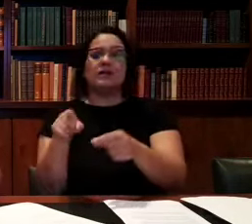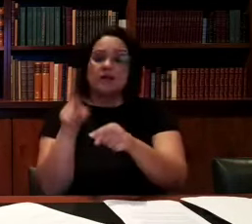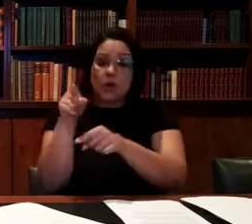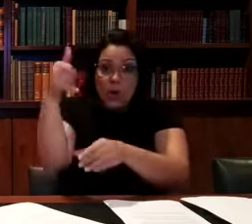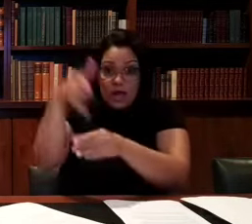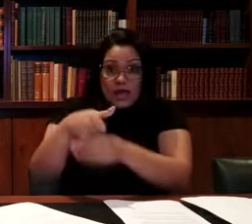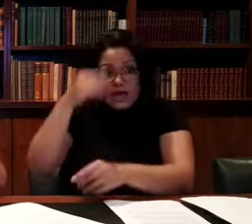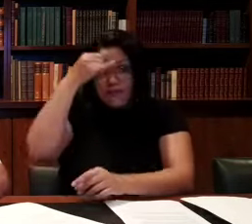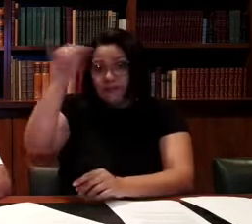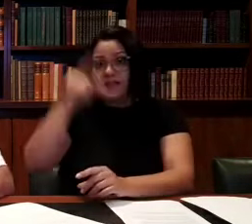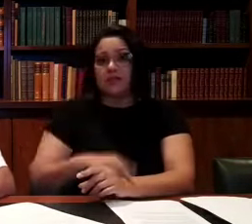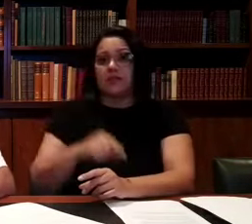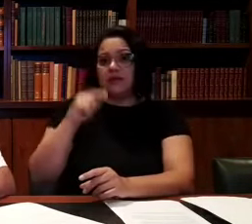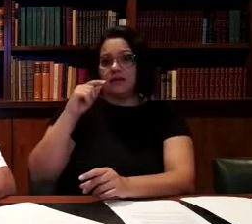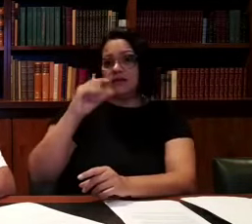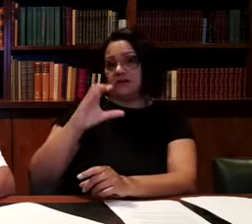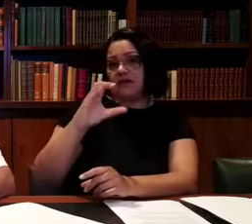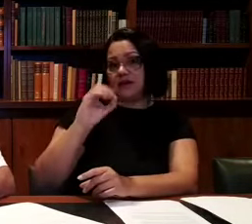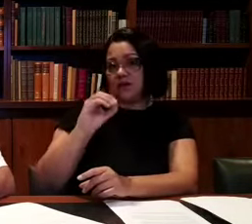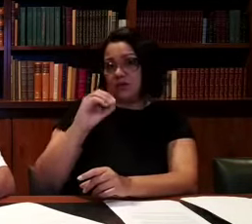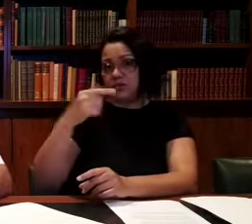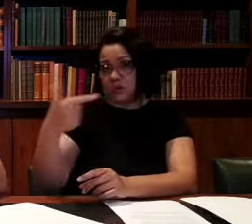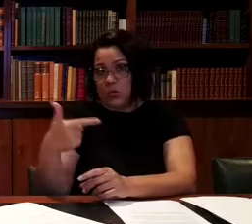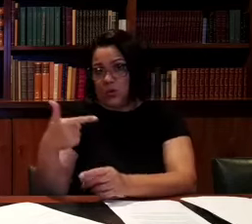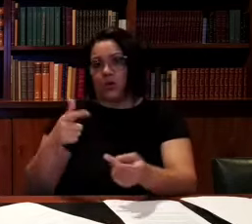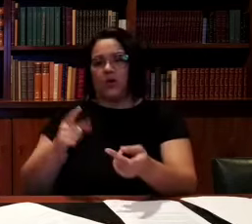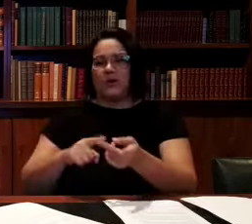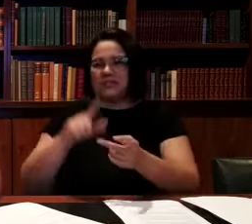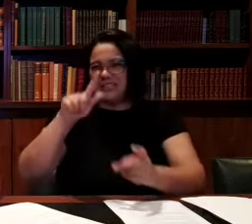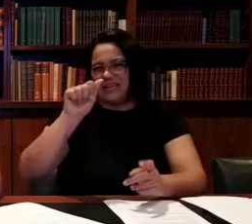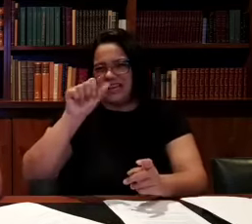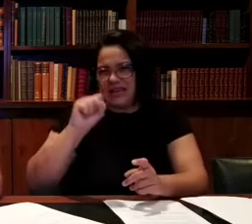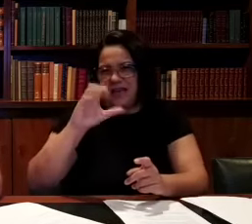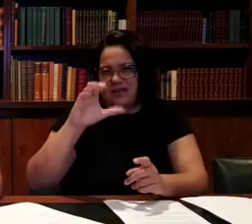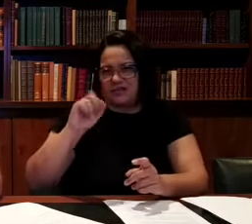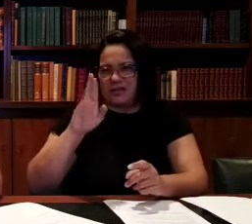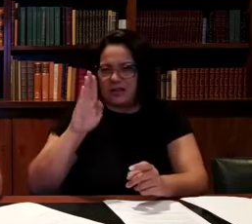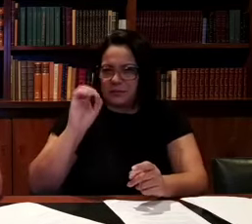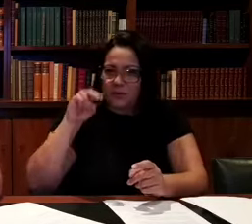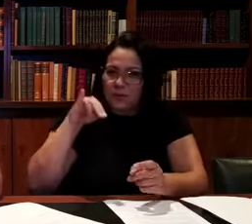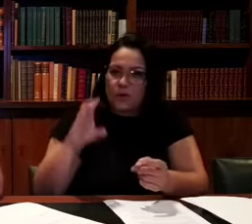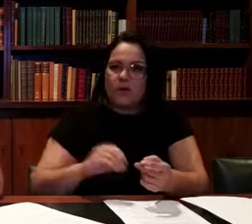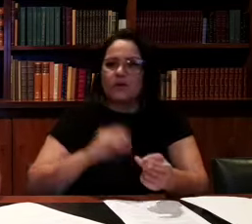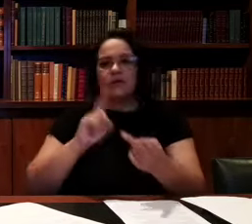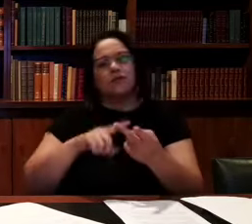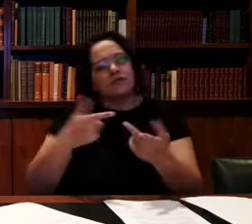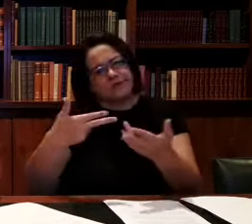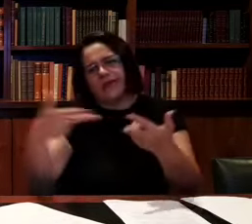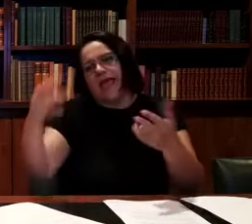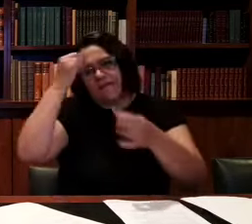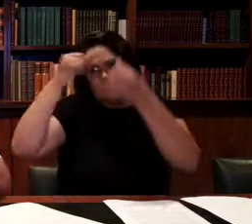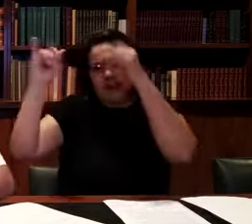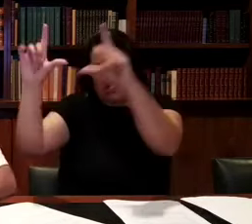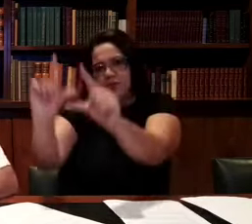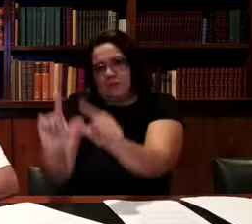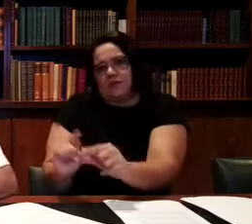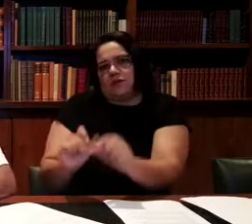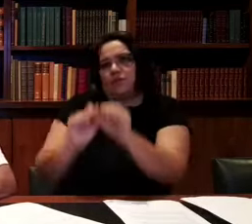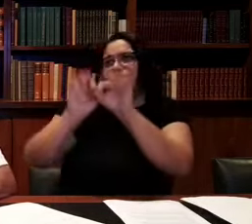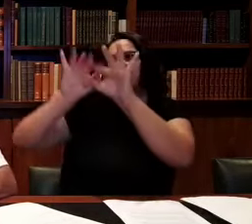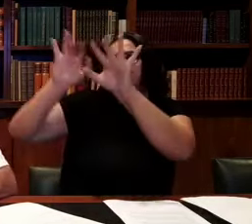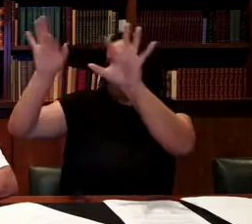é menos poluição é uma coisa fantástica né que nós temos no Brasil aqui segunda temos